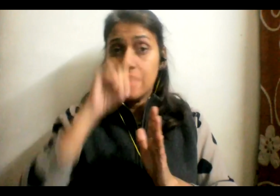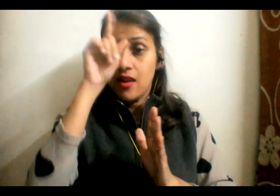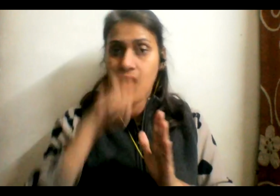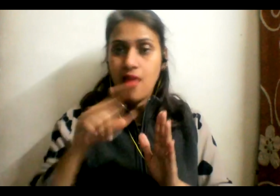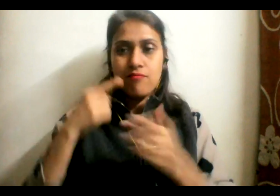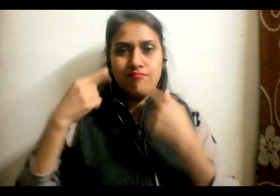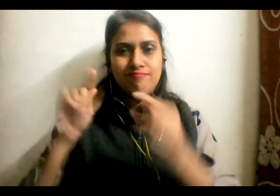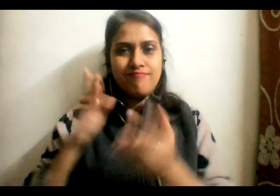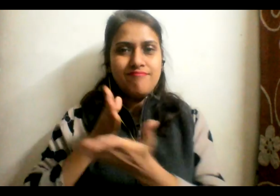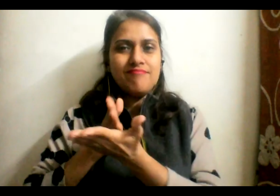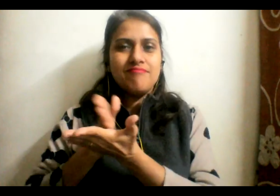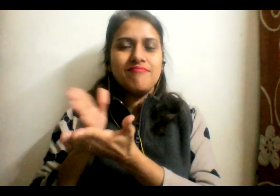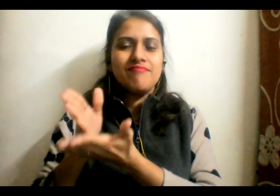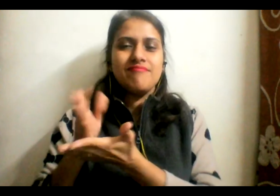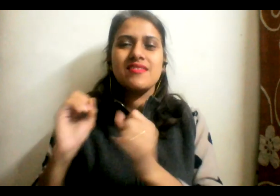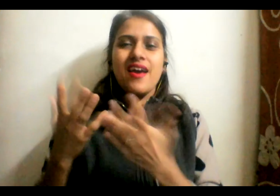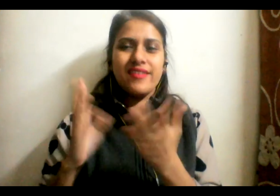ट्रैक.